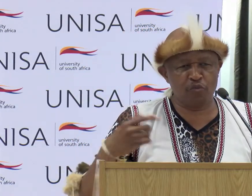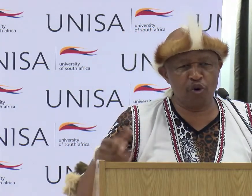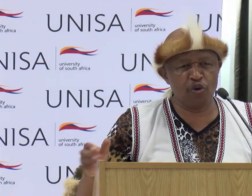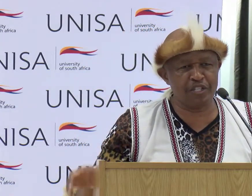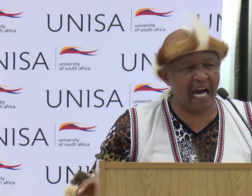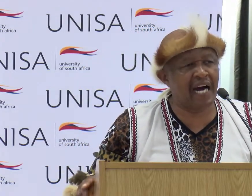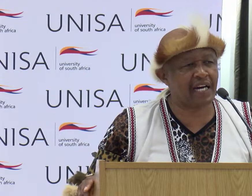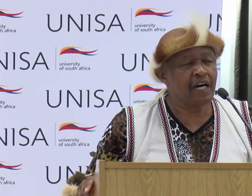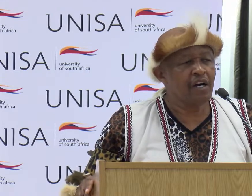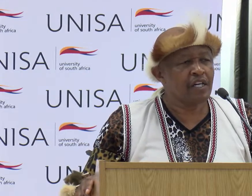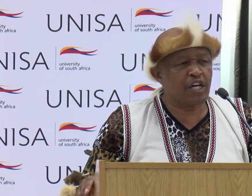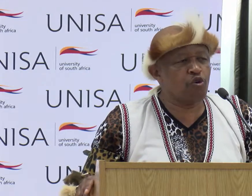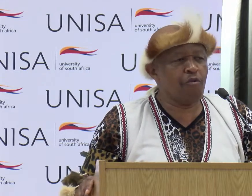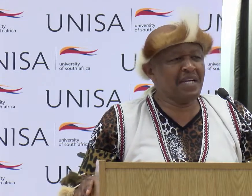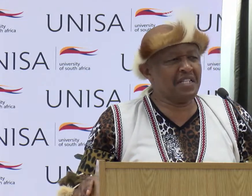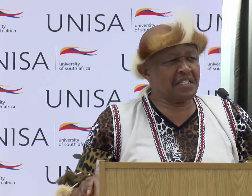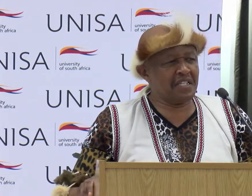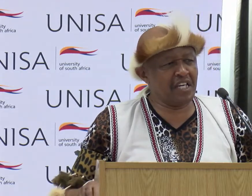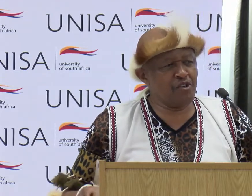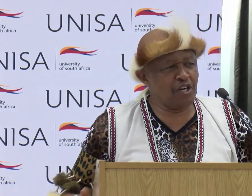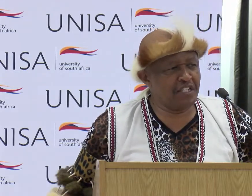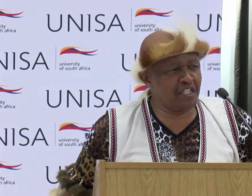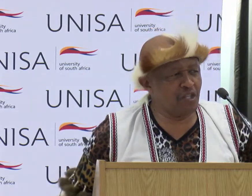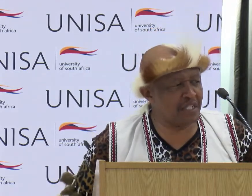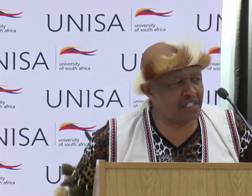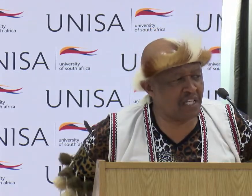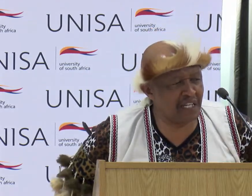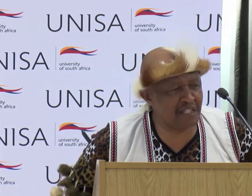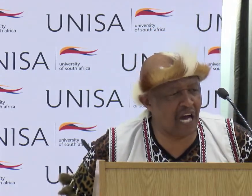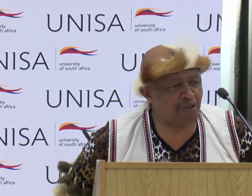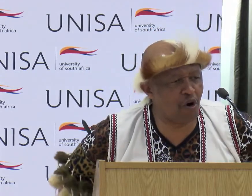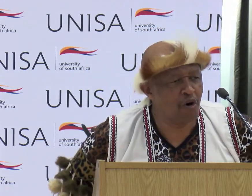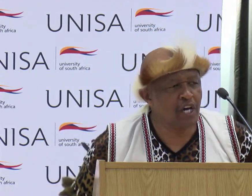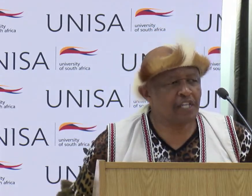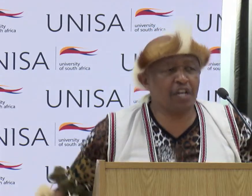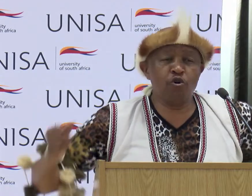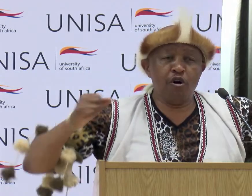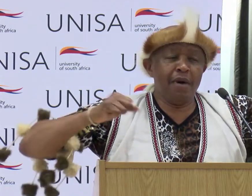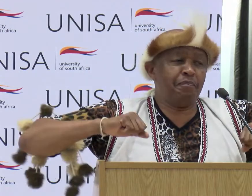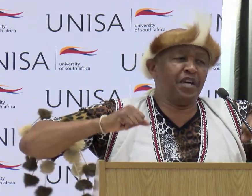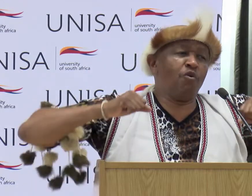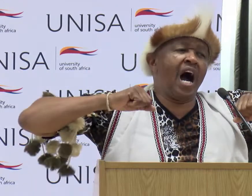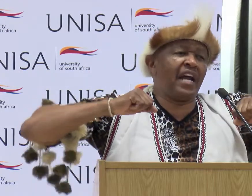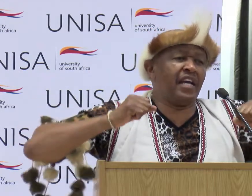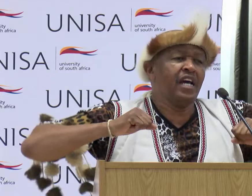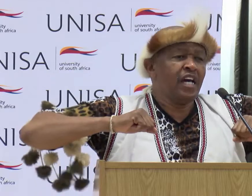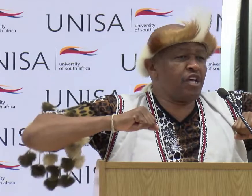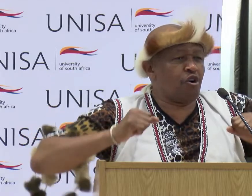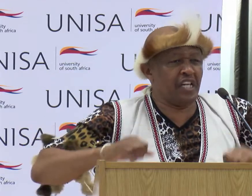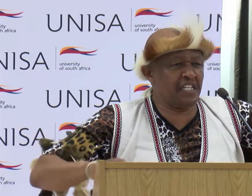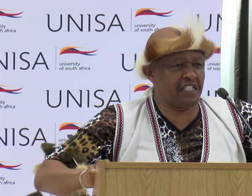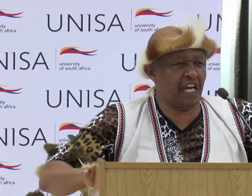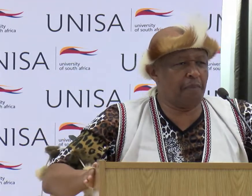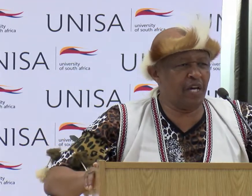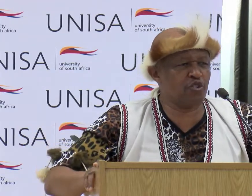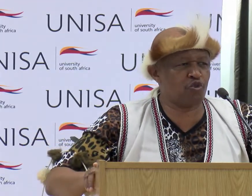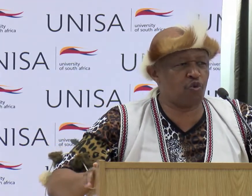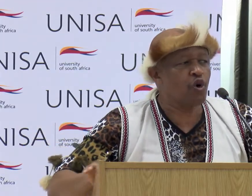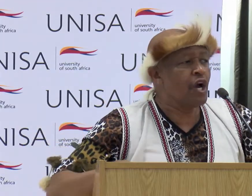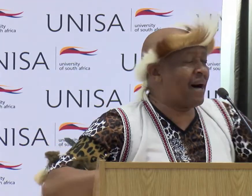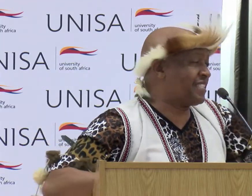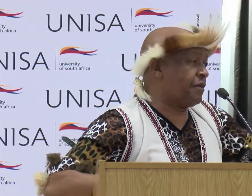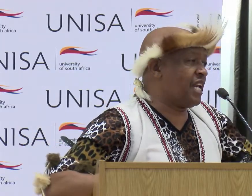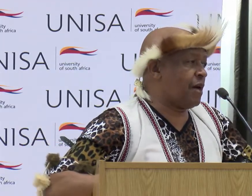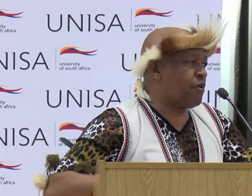umlomo ngazibuye nodaka ngingunoma sikusika inyoni esindwa isila sayo ngingunoma phikwane inyoni endizela